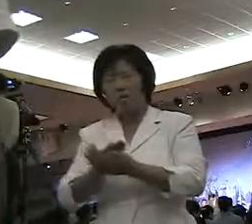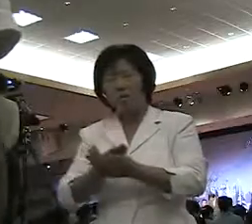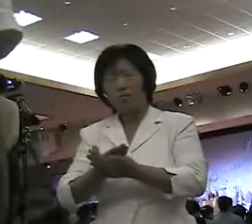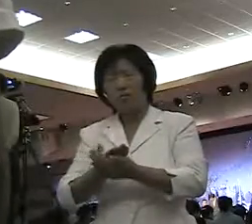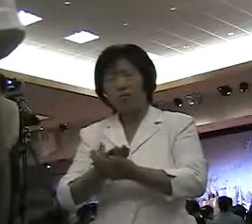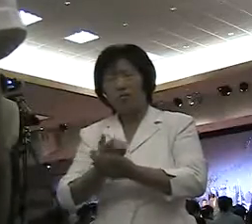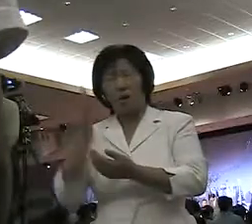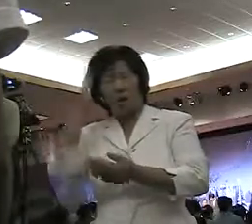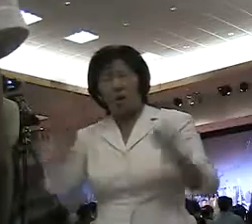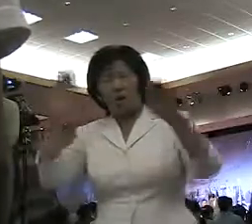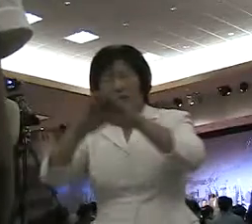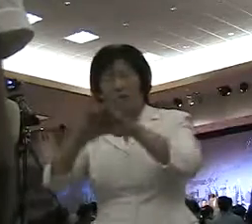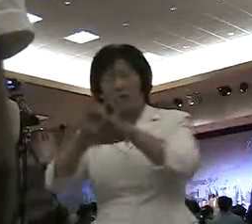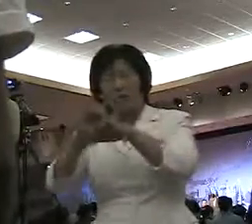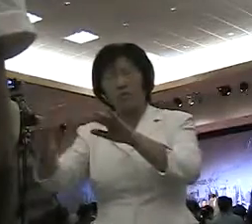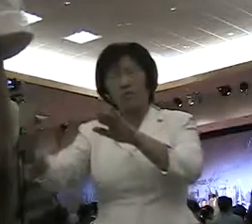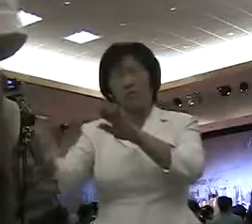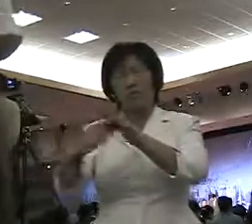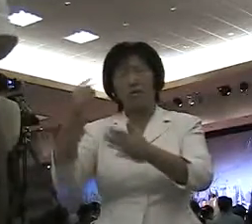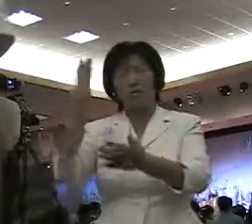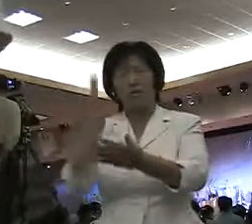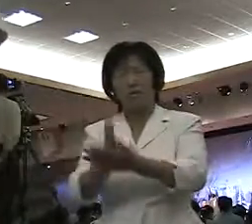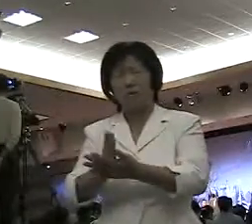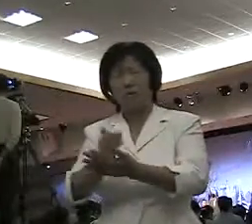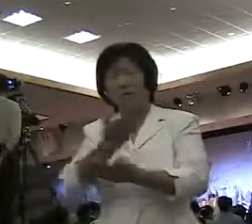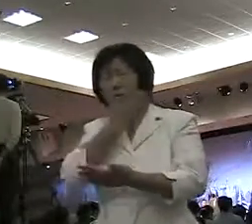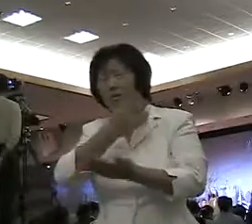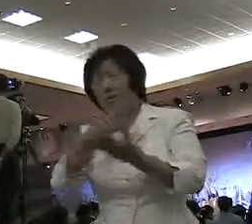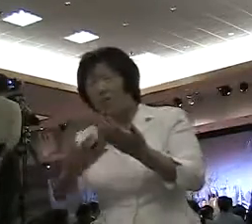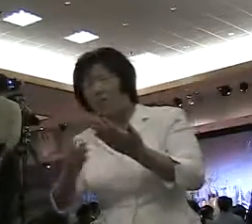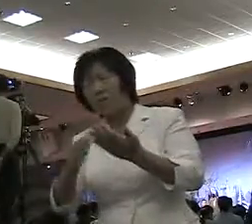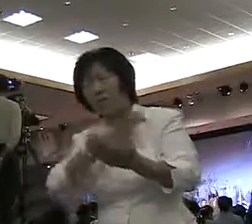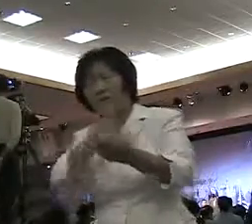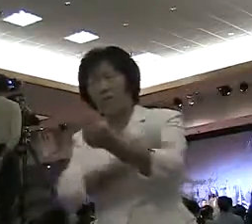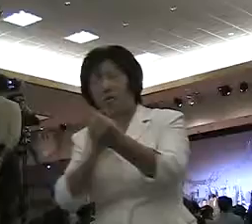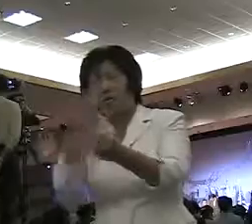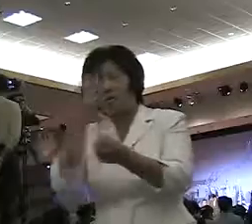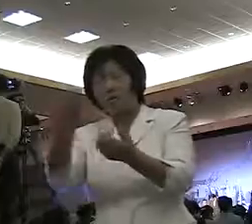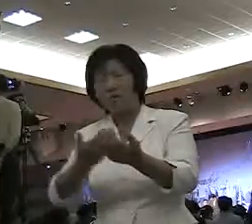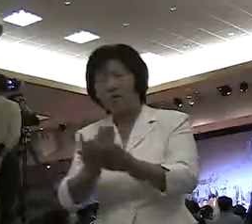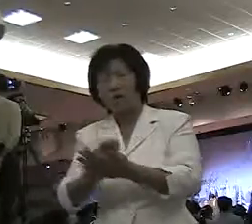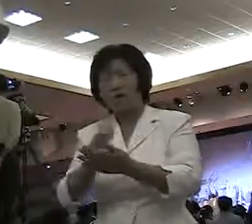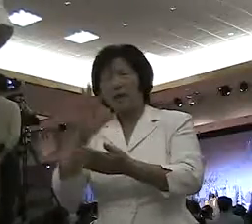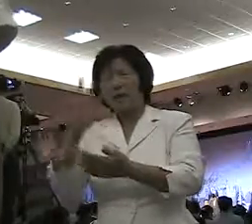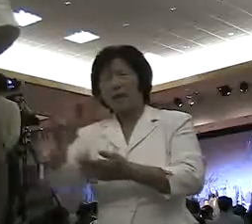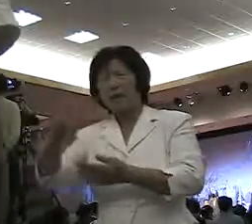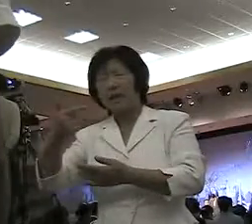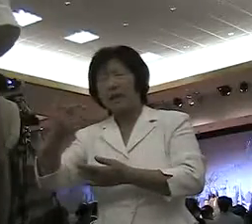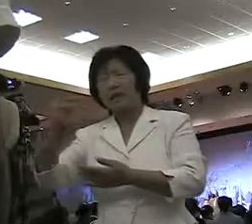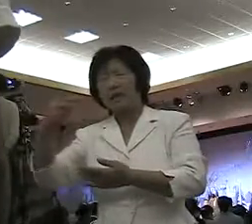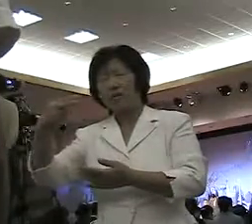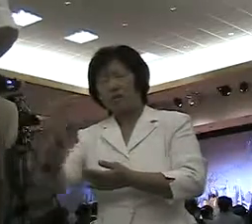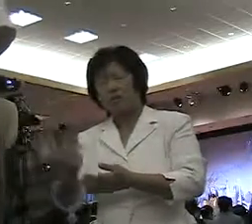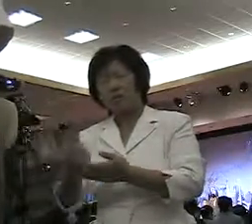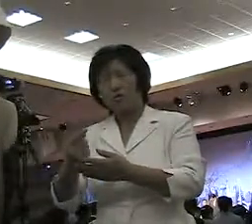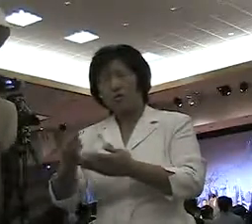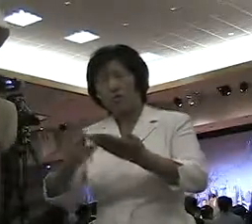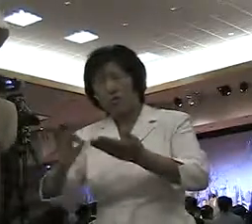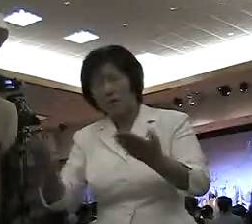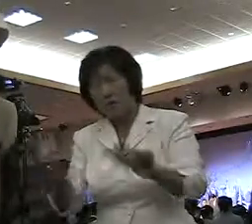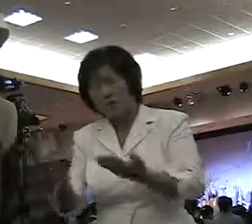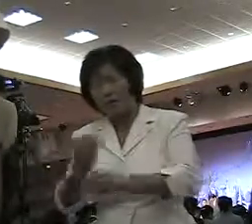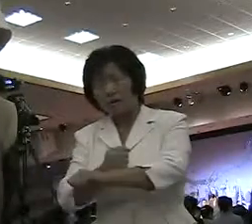주 예수 그리스도의 보혈의 능력을 허락하여 주시옵소서. 인도에서 사역하시는 이성란 선교사님을 위하여 기도합니다.